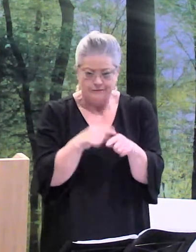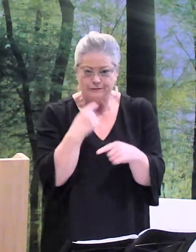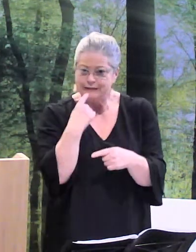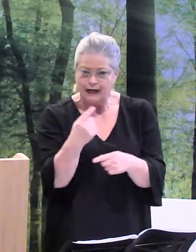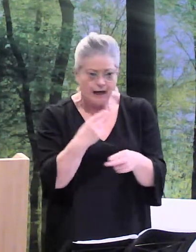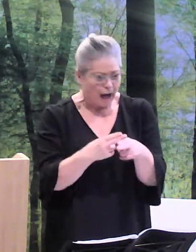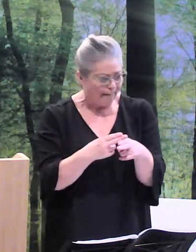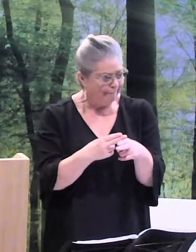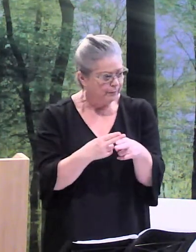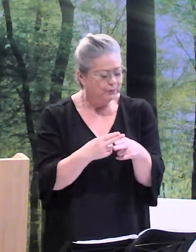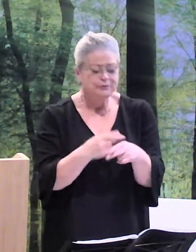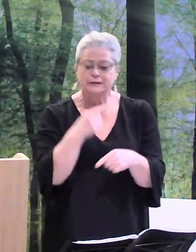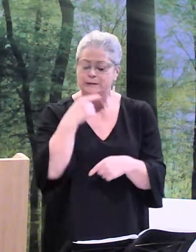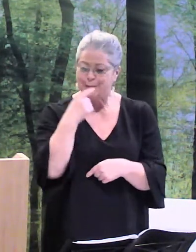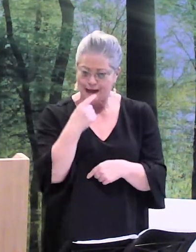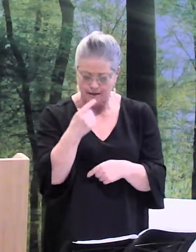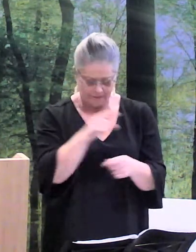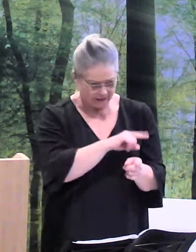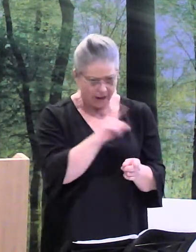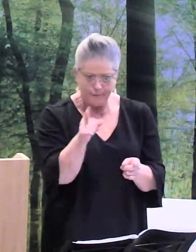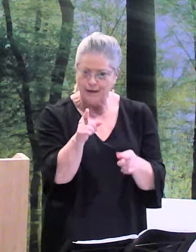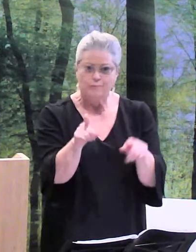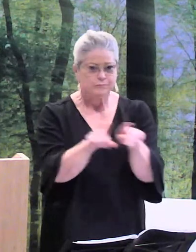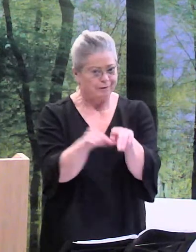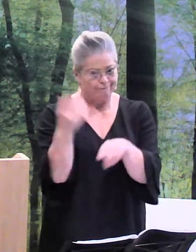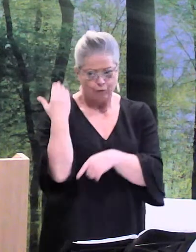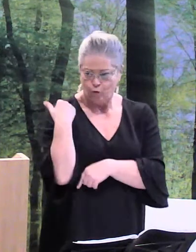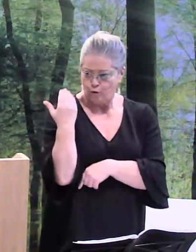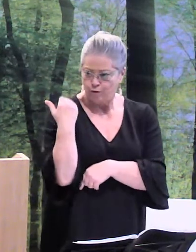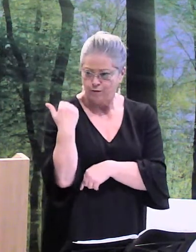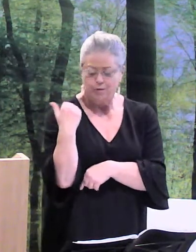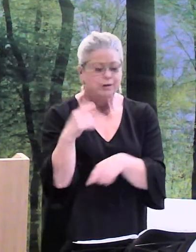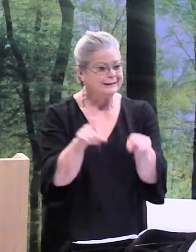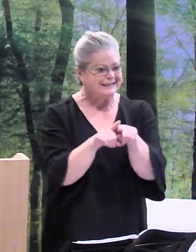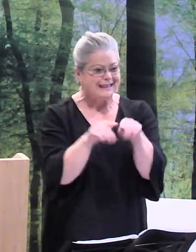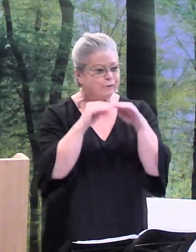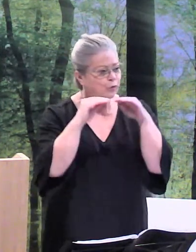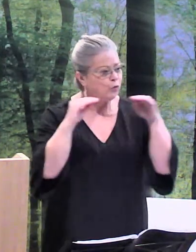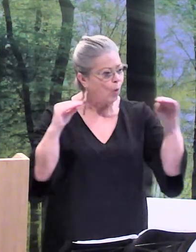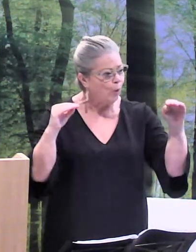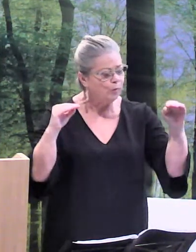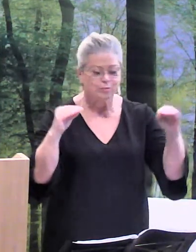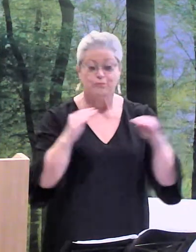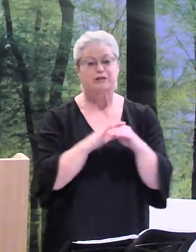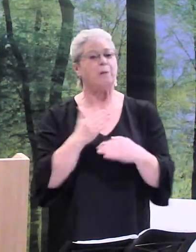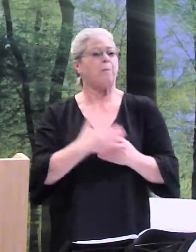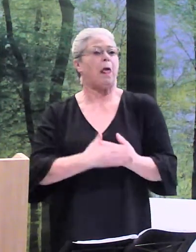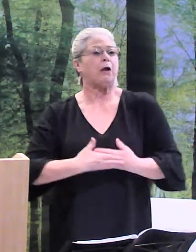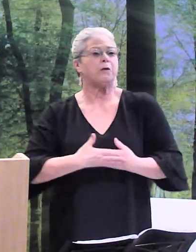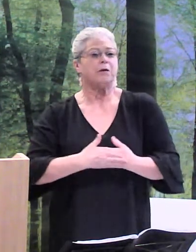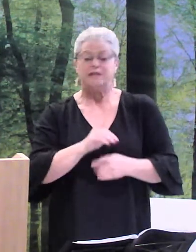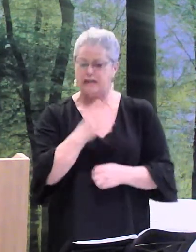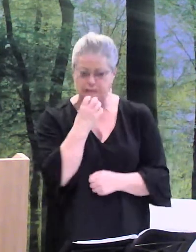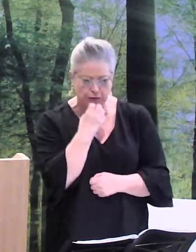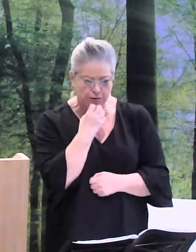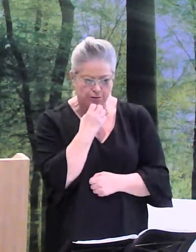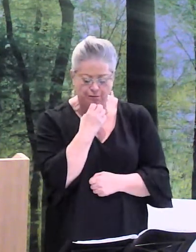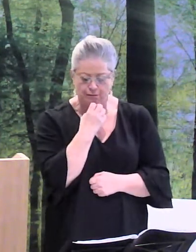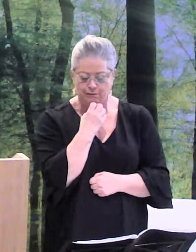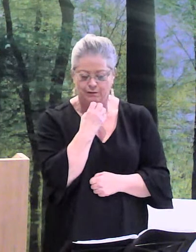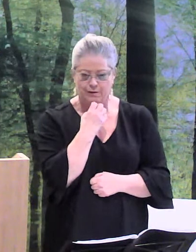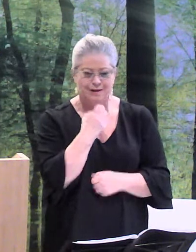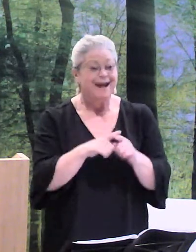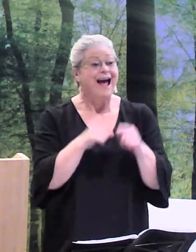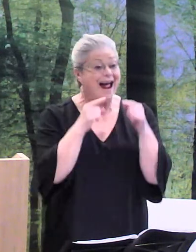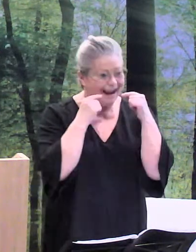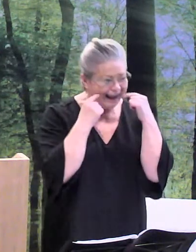hebt. Spreek tegen me zoals weleer, op dezelfde toon, niet plechtig en niet triest.